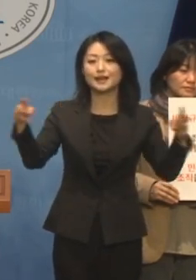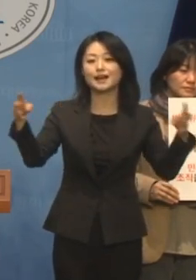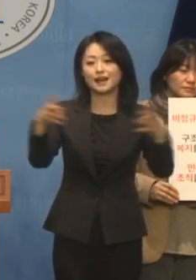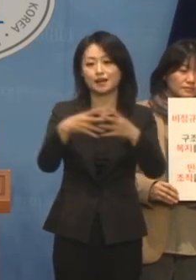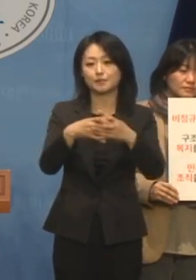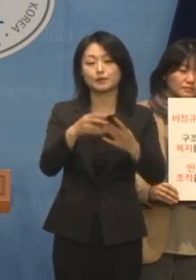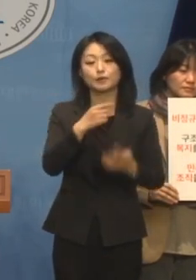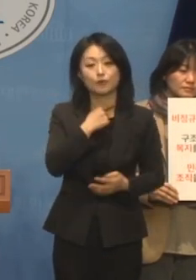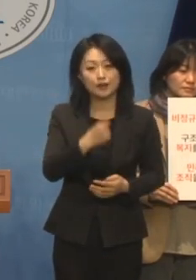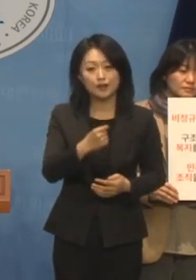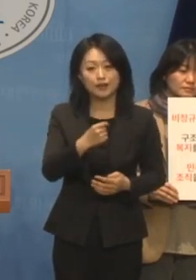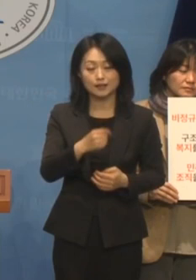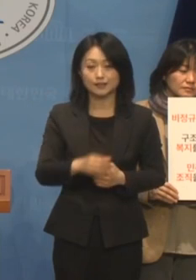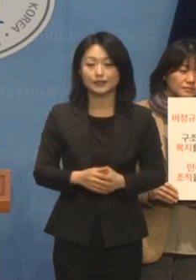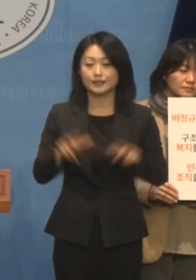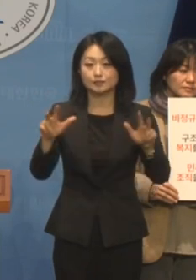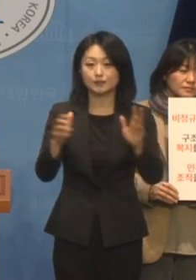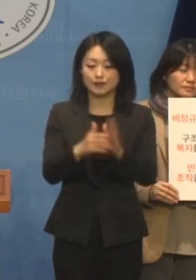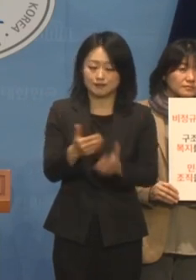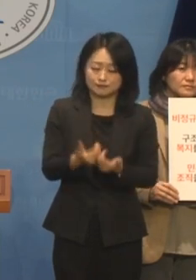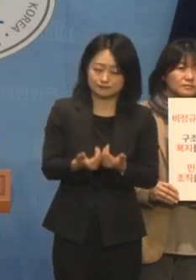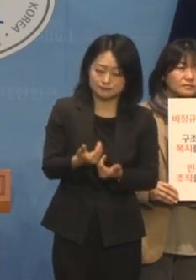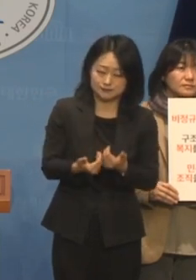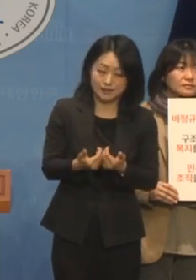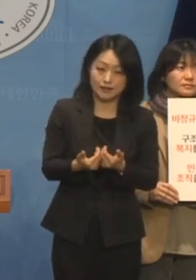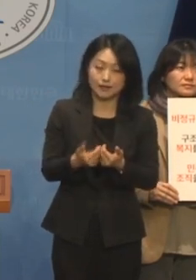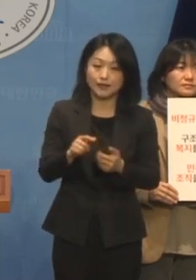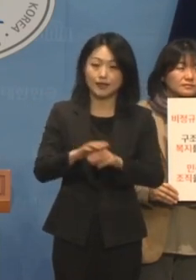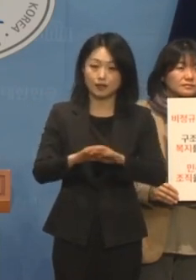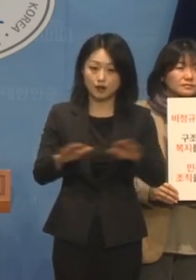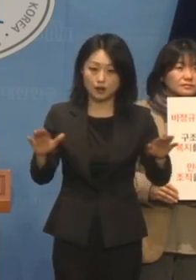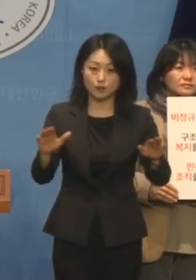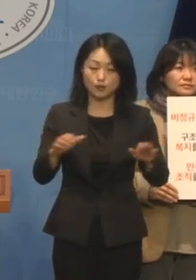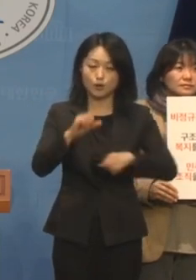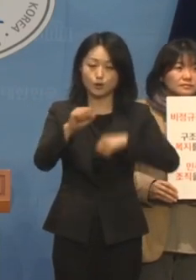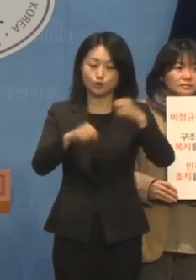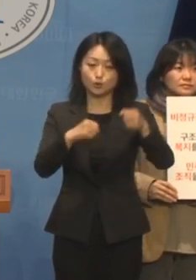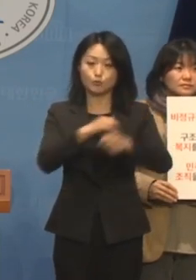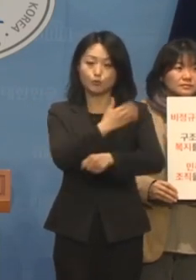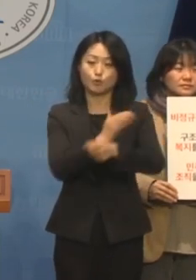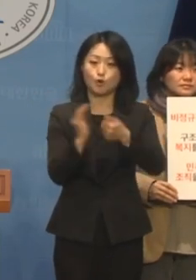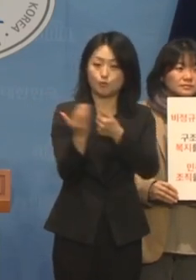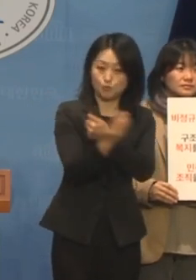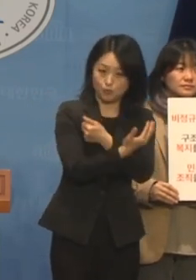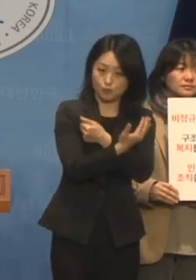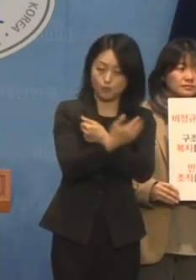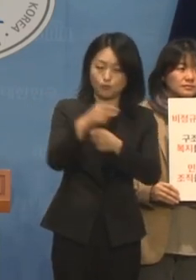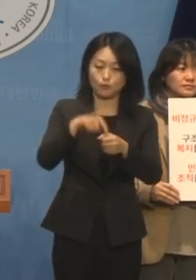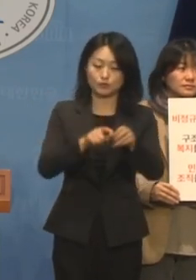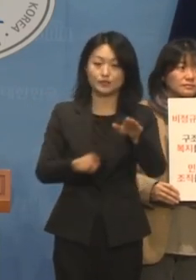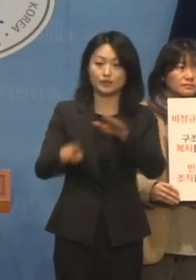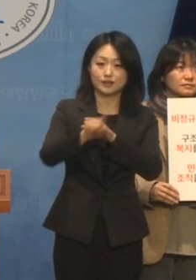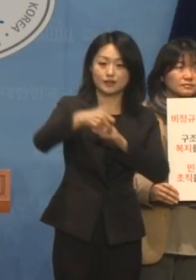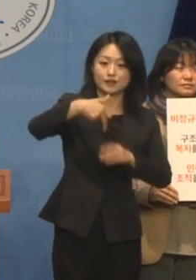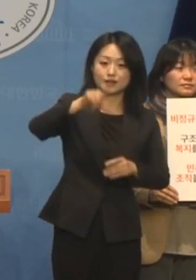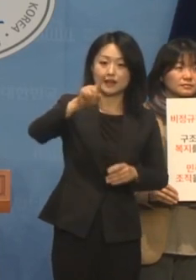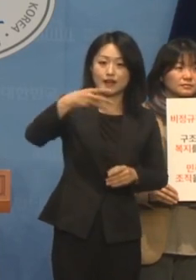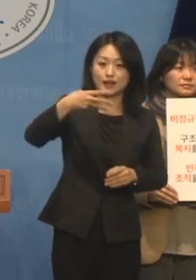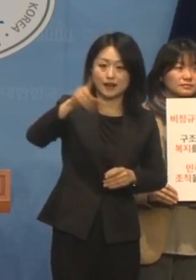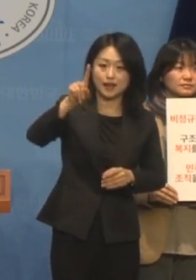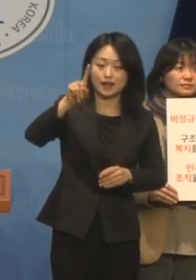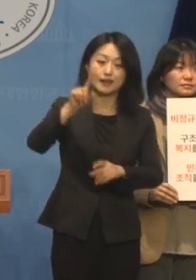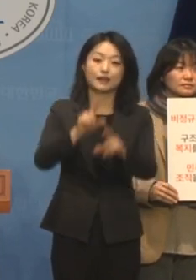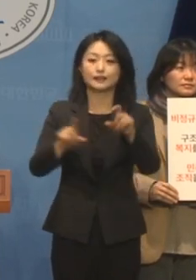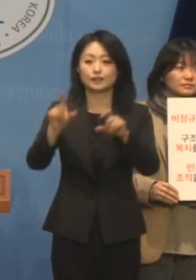재개되어 지금까지 오랜 시간 우리 사회의 동물권 보호를 위해 앞장서온 카라가 더 투명하고 더